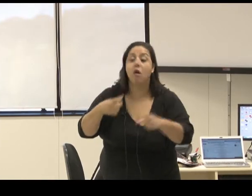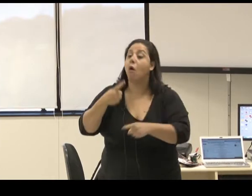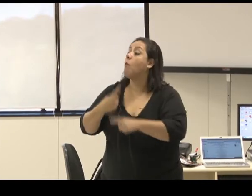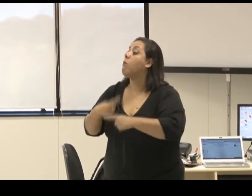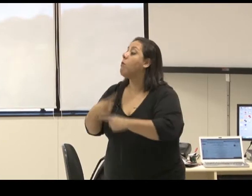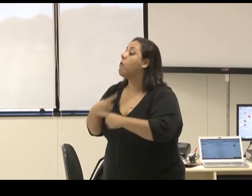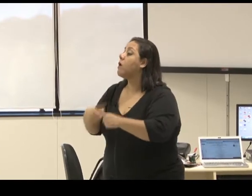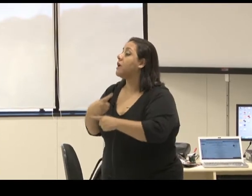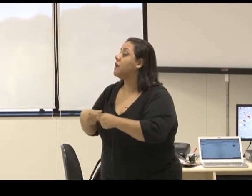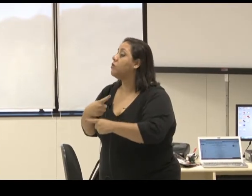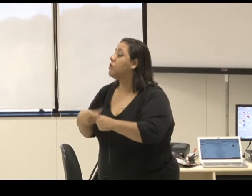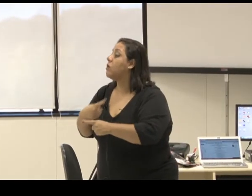Que isso?